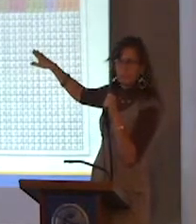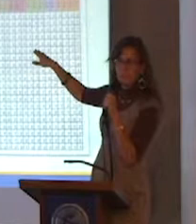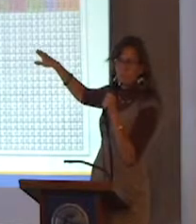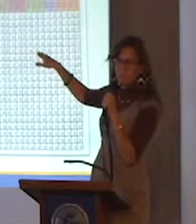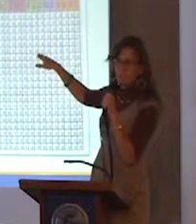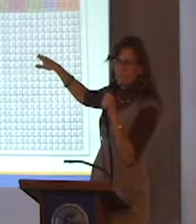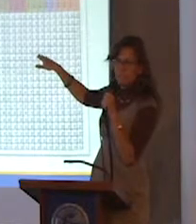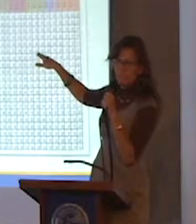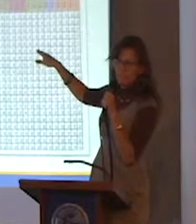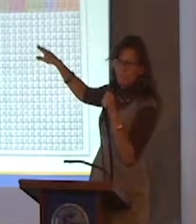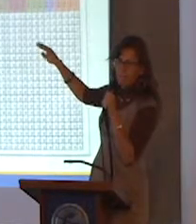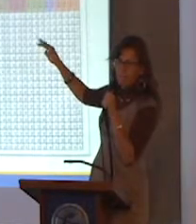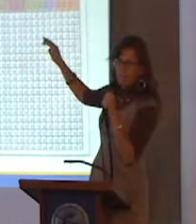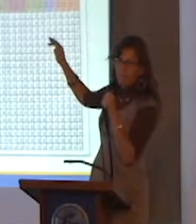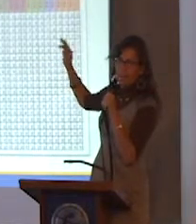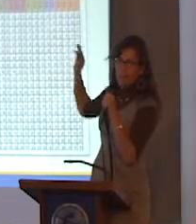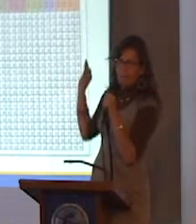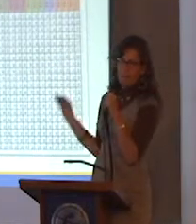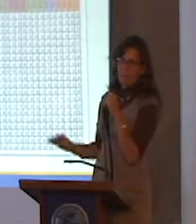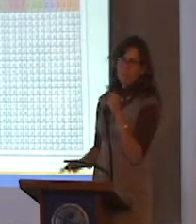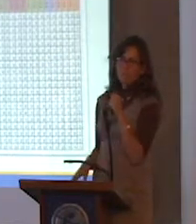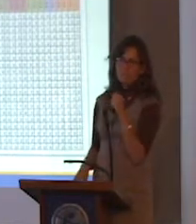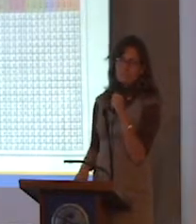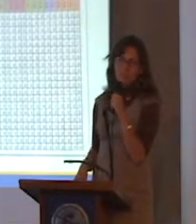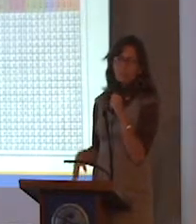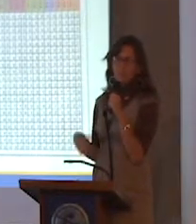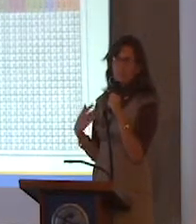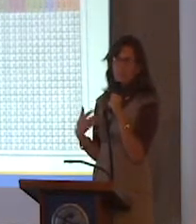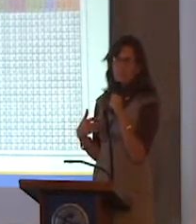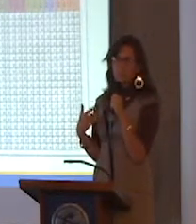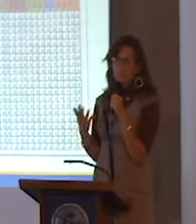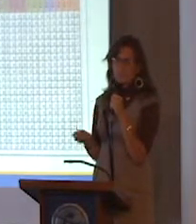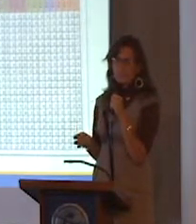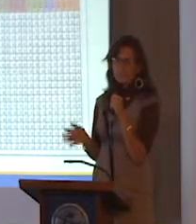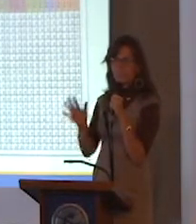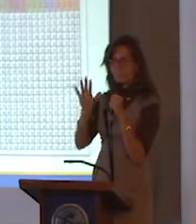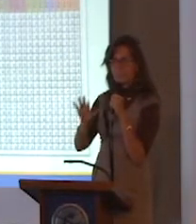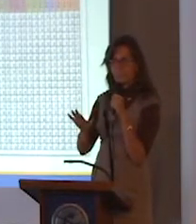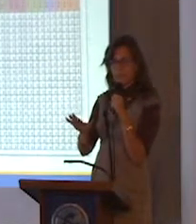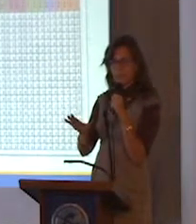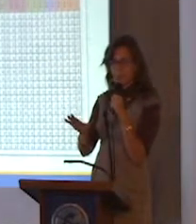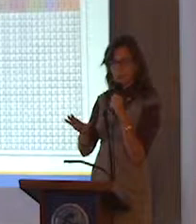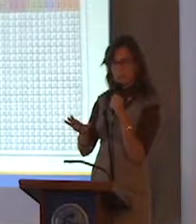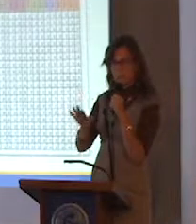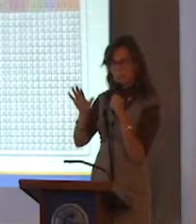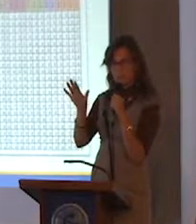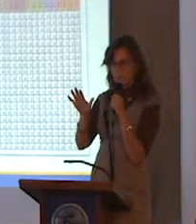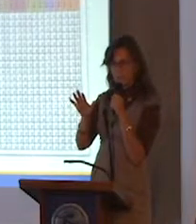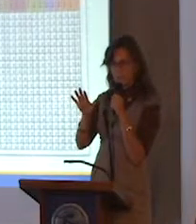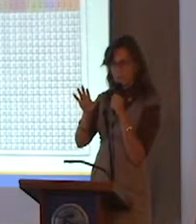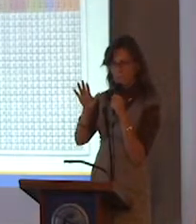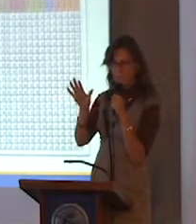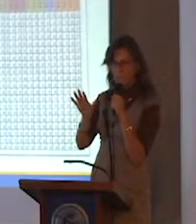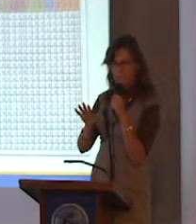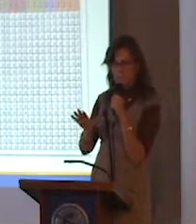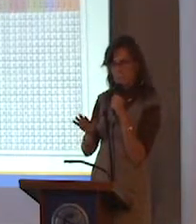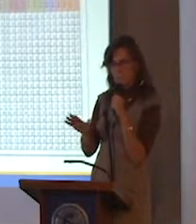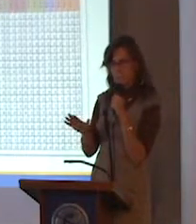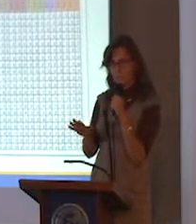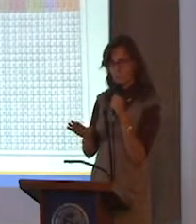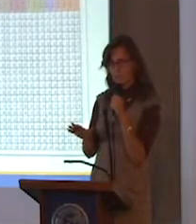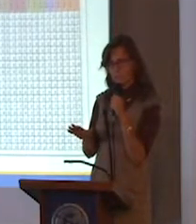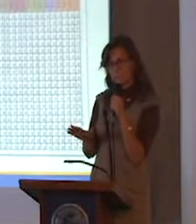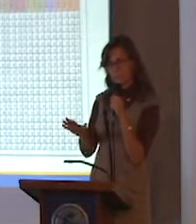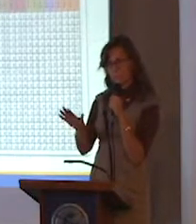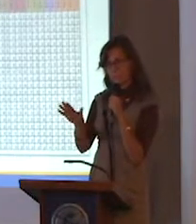y cuántos sorteos hacían en su intervención, porque ellos podían hacer una clasificación, dar el criterio